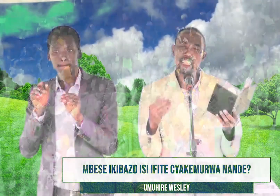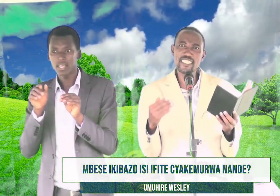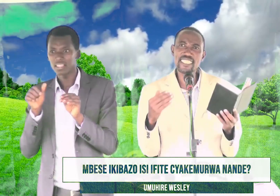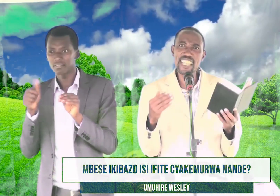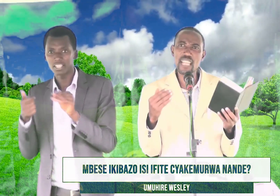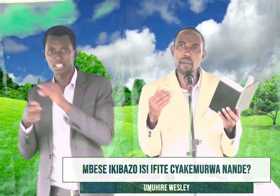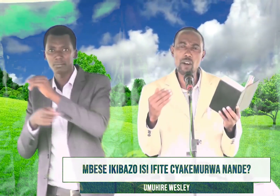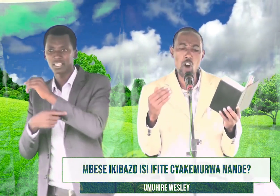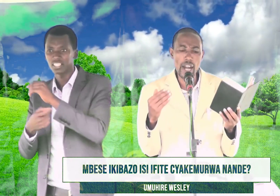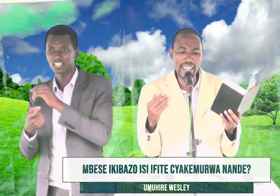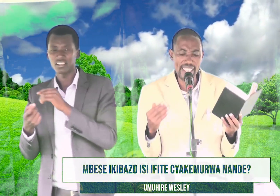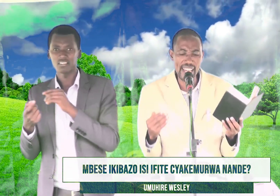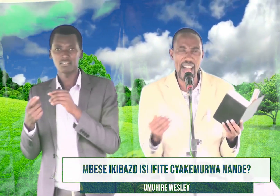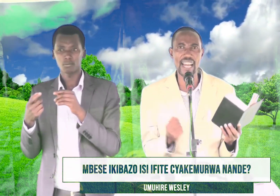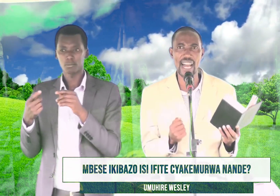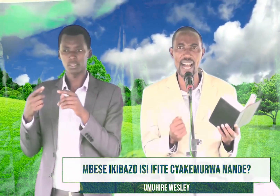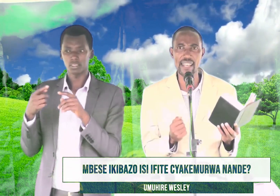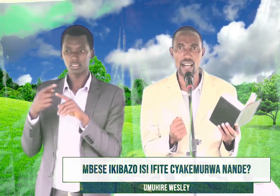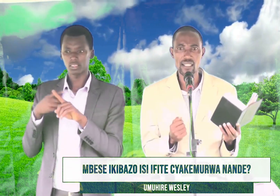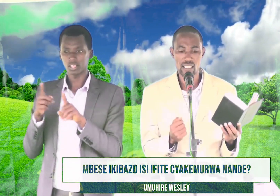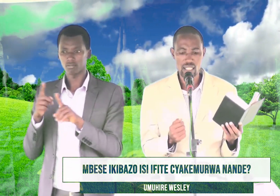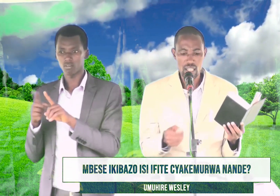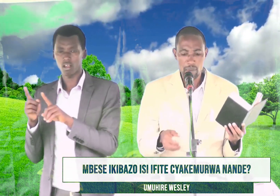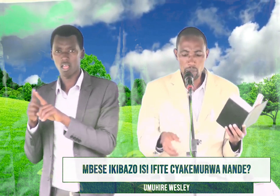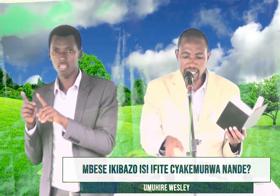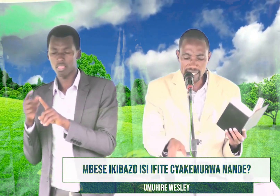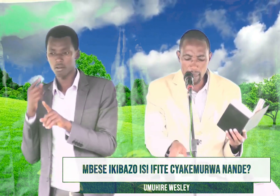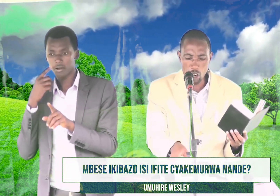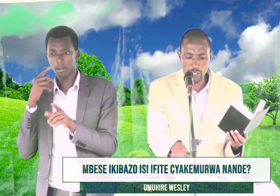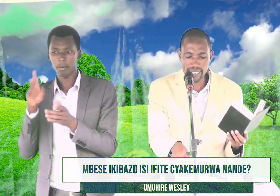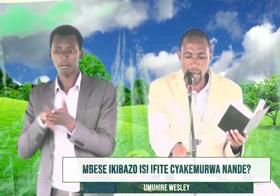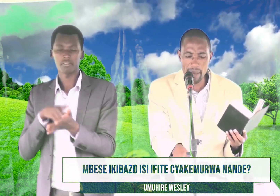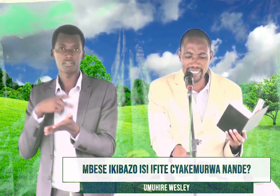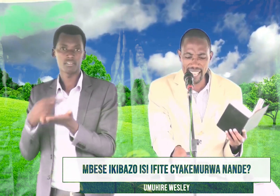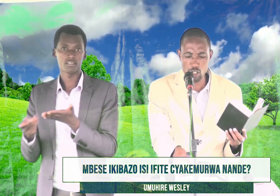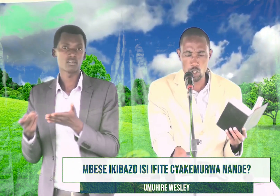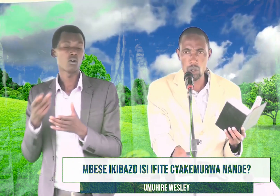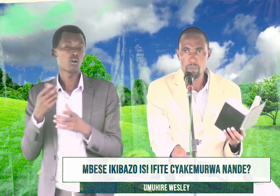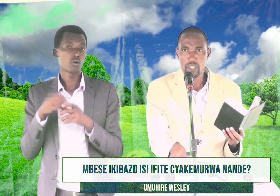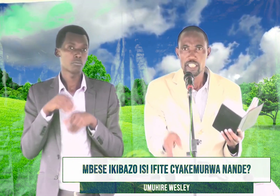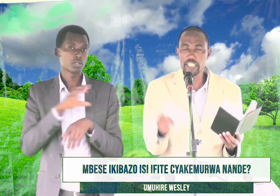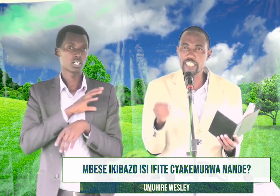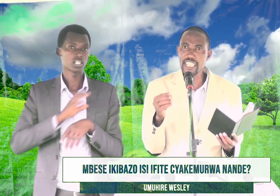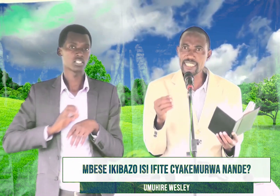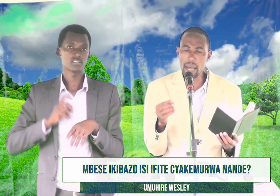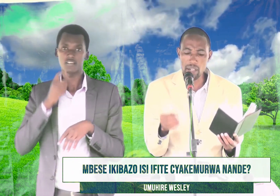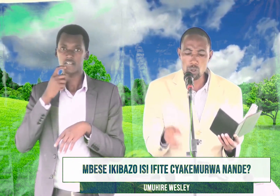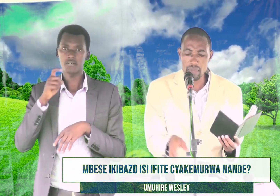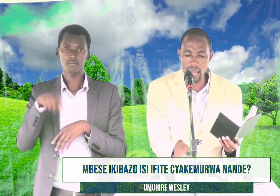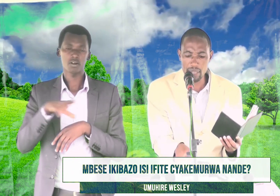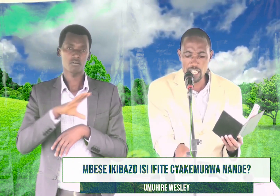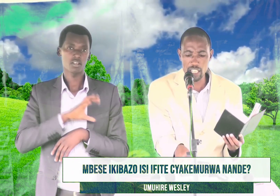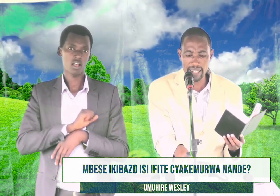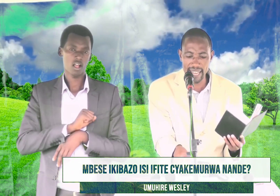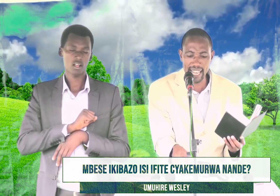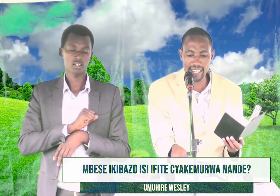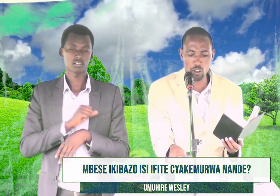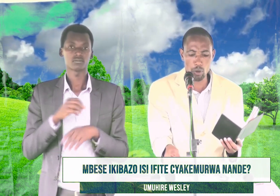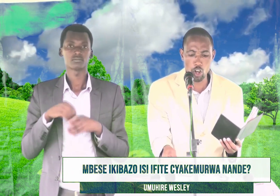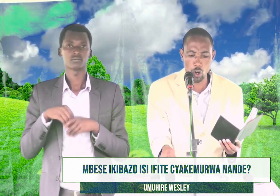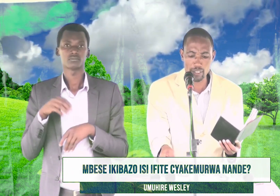Buriya umukristo asabwa guhora yihangana. Mu gitabo cya Matayo igice cya